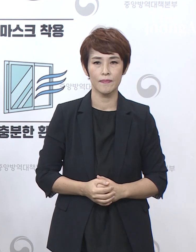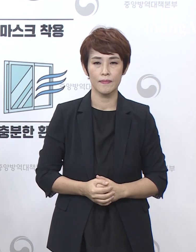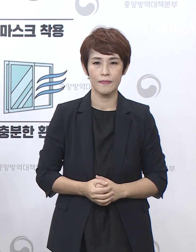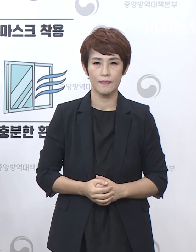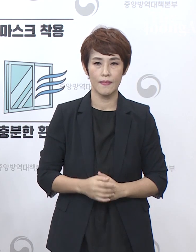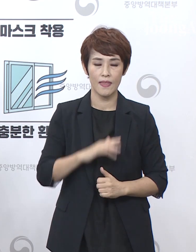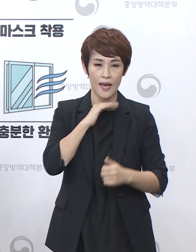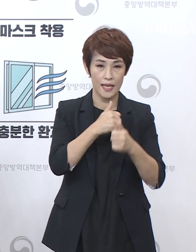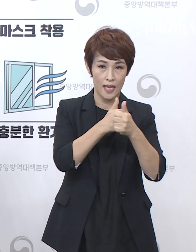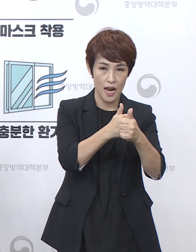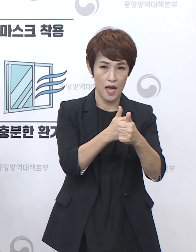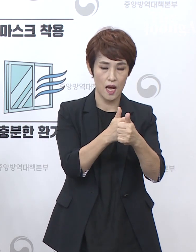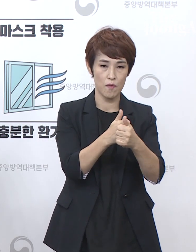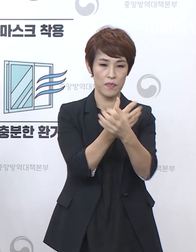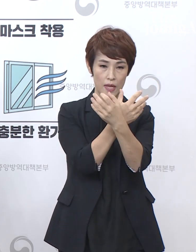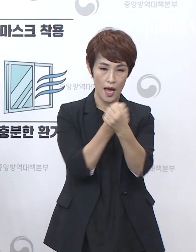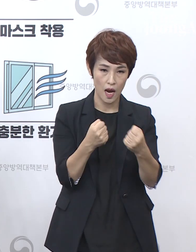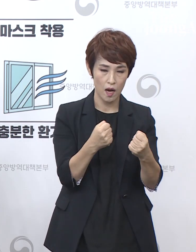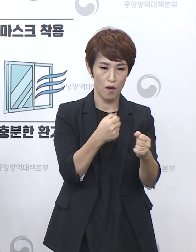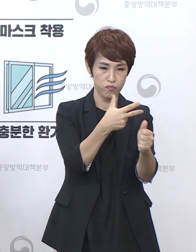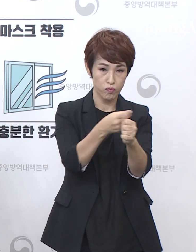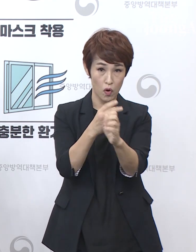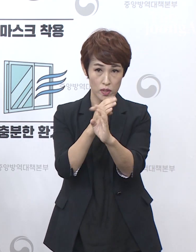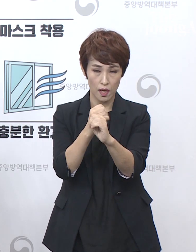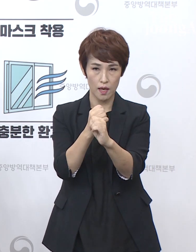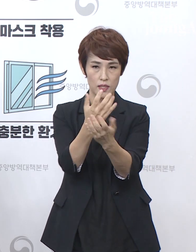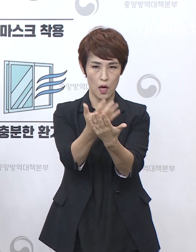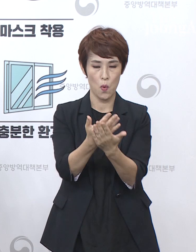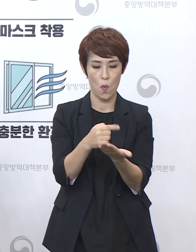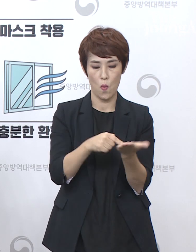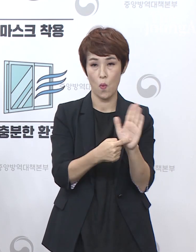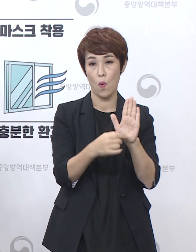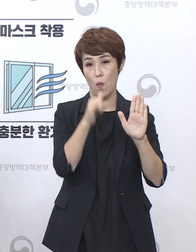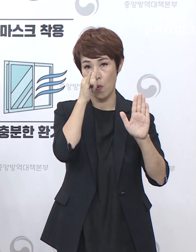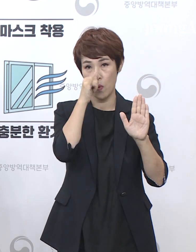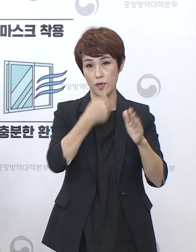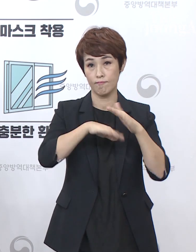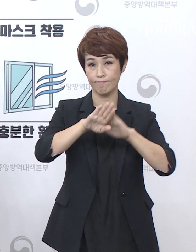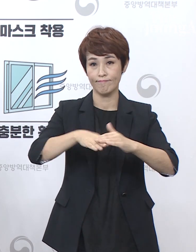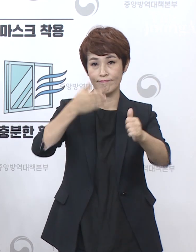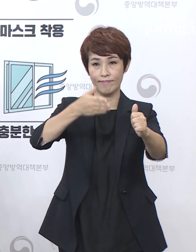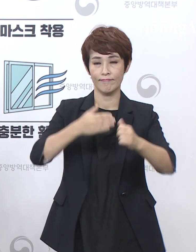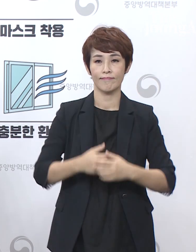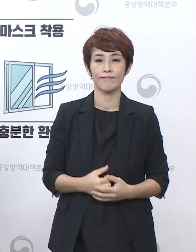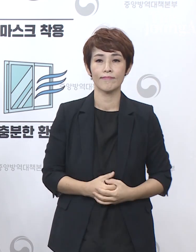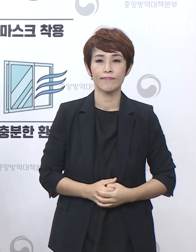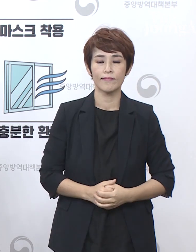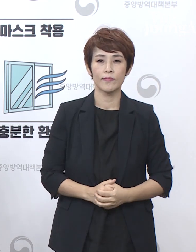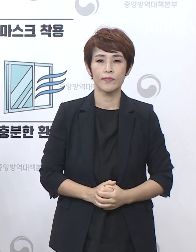대상군별 조정된 예약 접종 일정은 보도자료의 일정표를 참고하여 주시기 바랍니다.